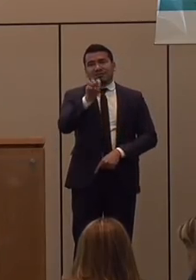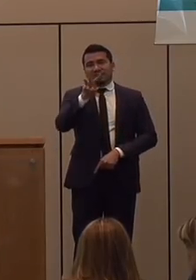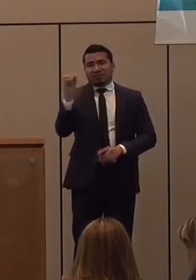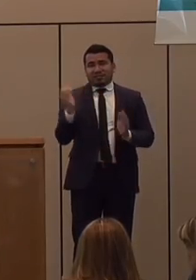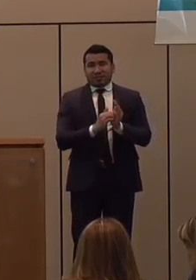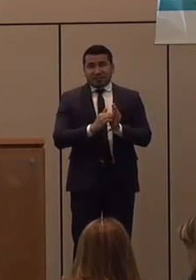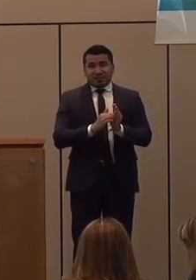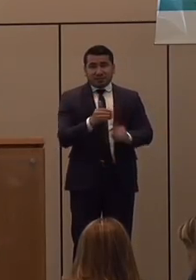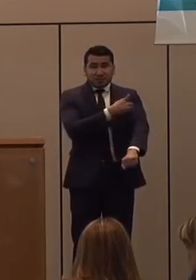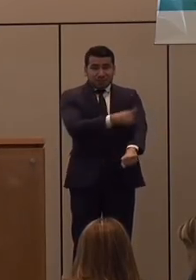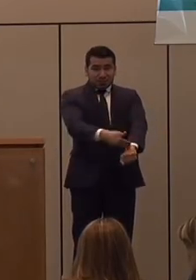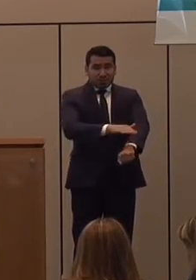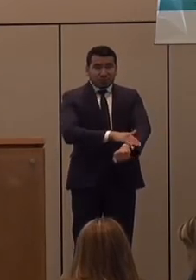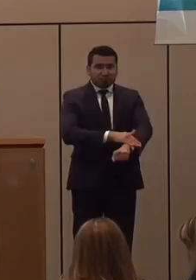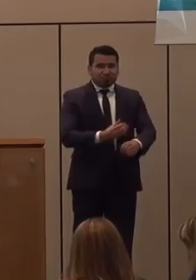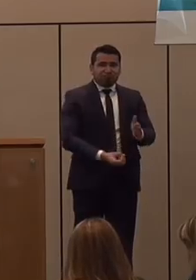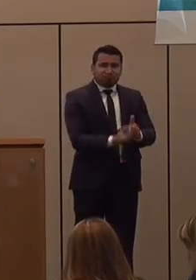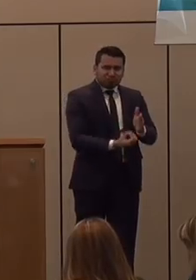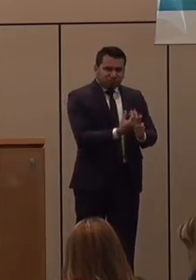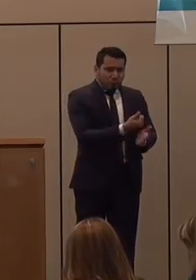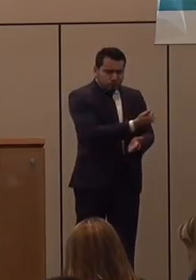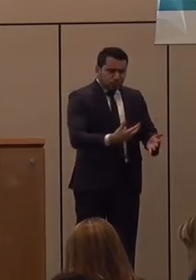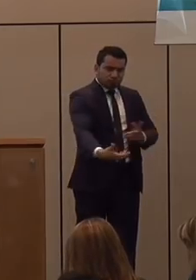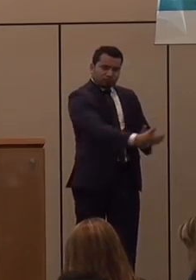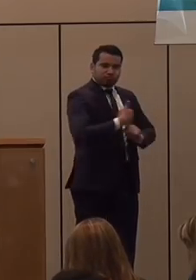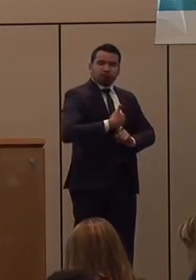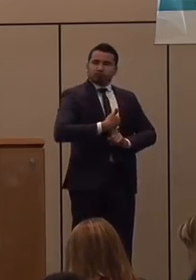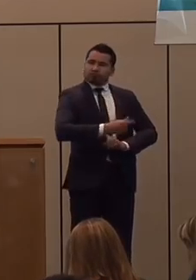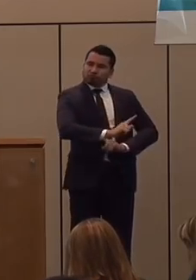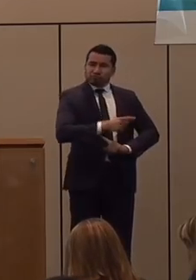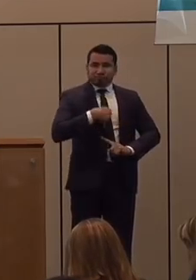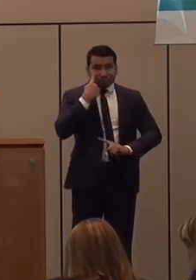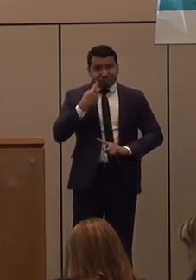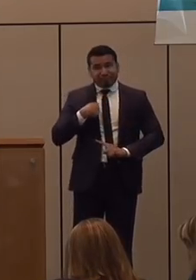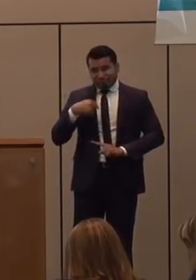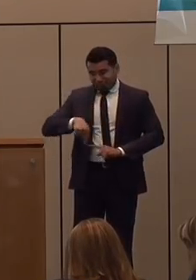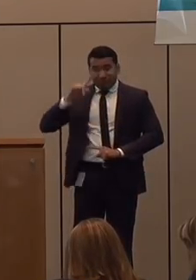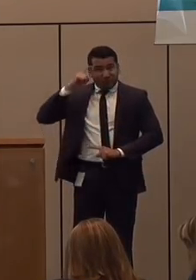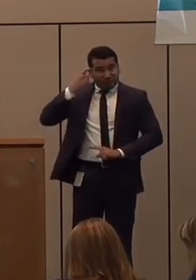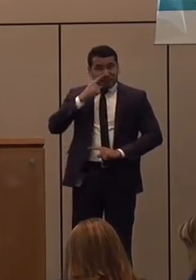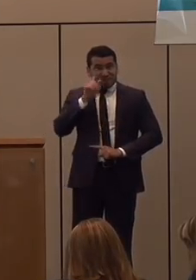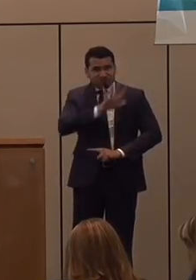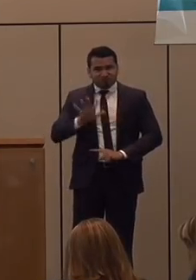de pesos luego la lucha contrabando tiene que ser una bandera del gobierno nacional y no estamos